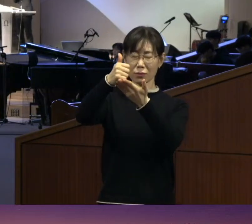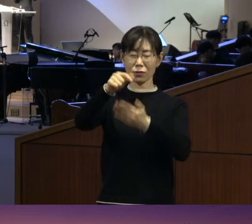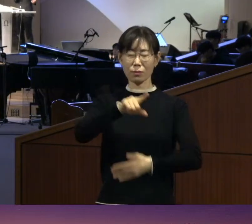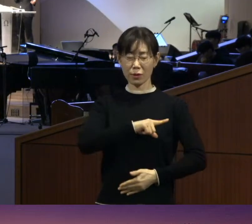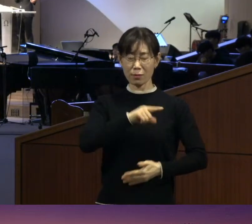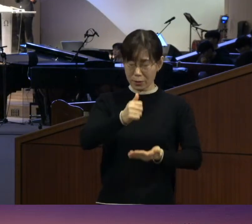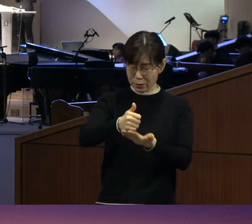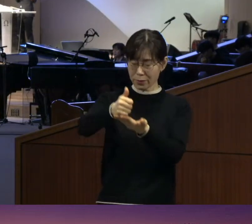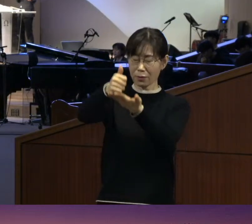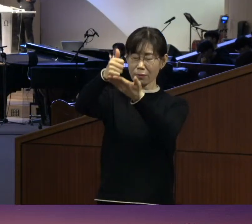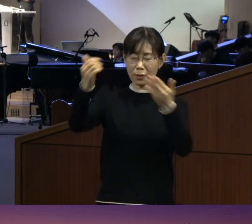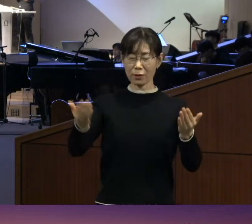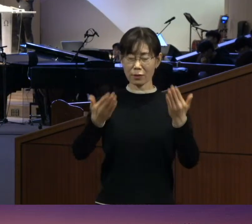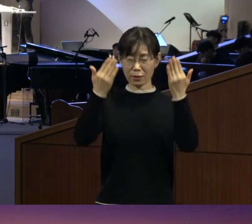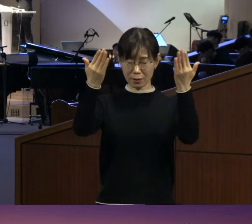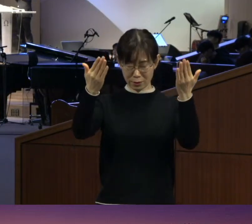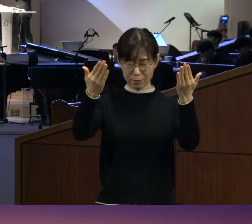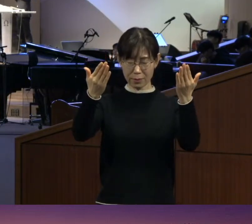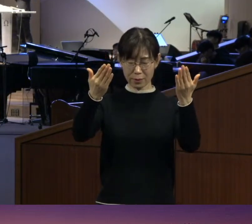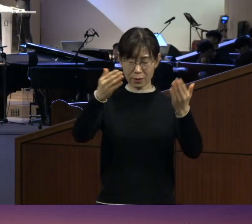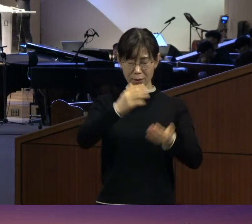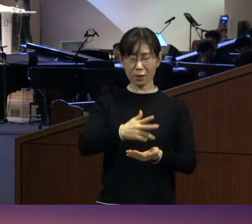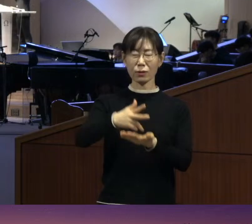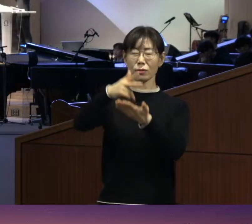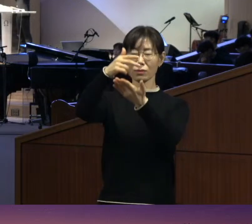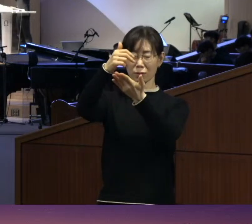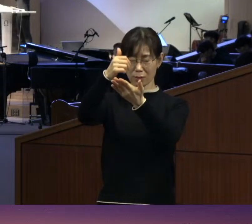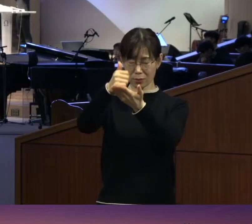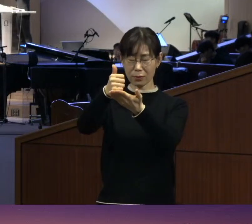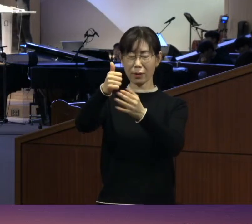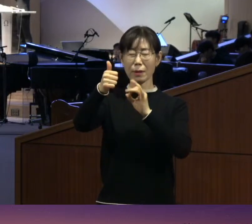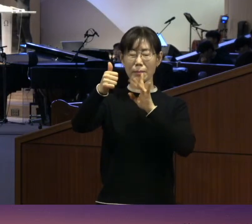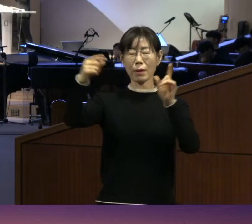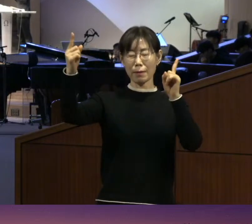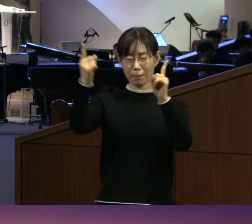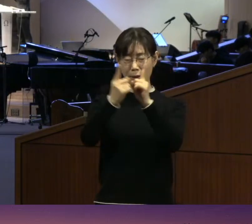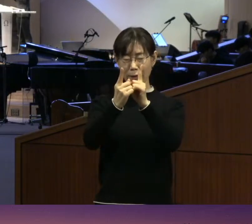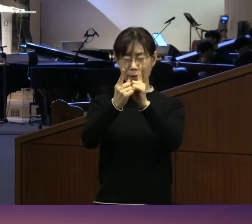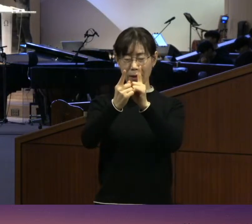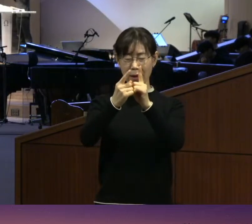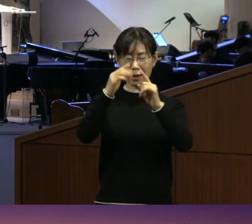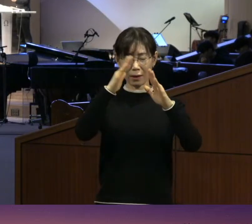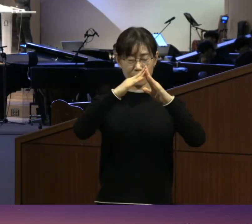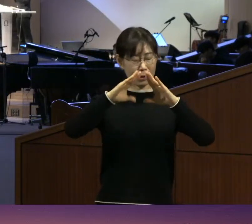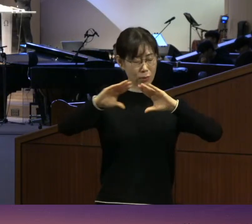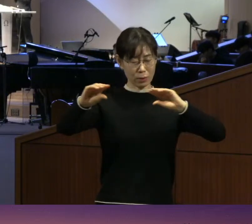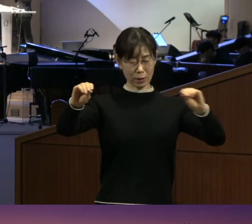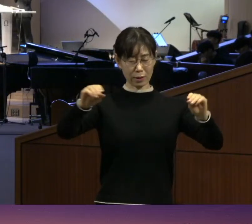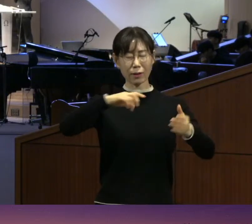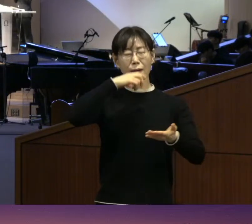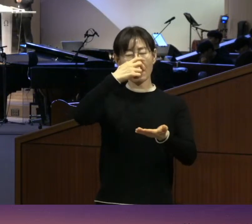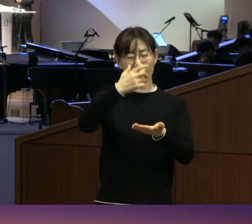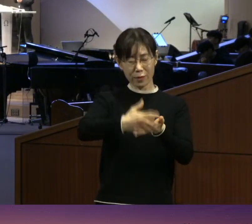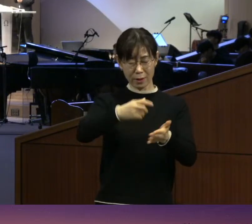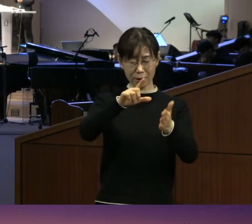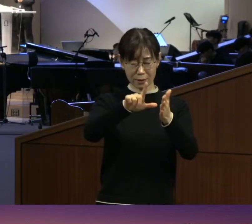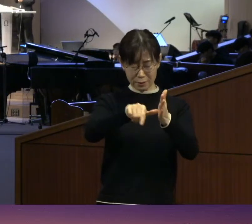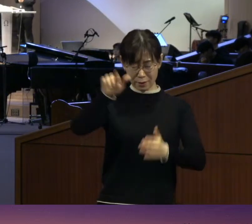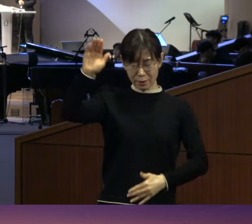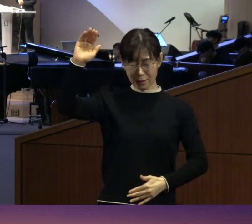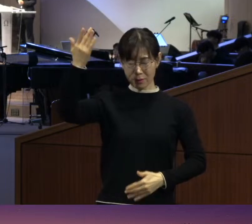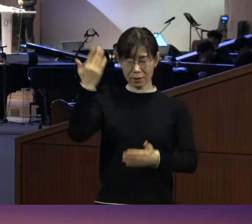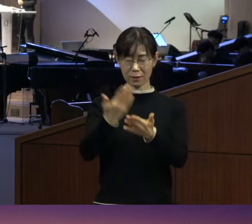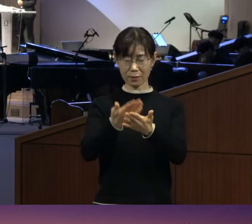이름을 높여드립니다. 그렇게 일하여 주시는 주님 만나고 돌아가는 감격의 밤 되게